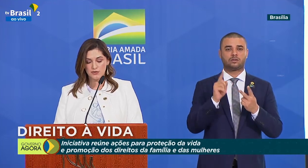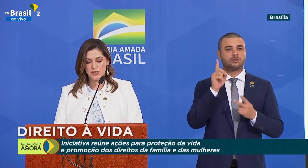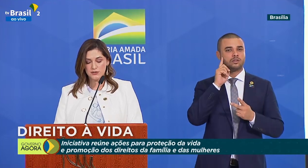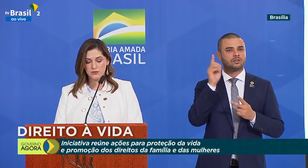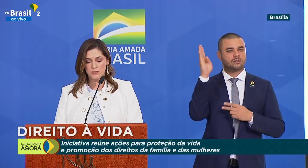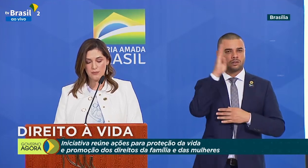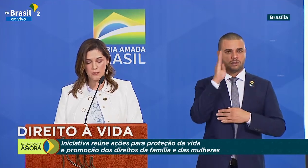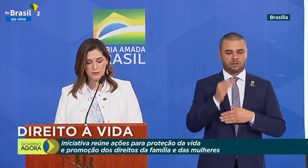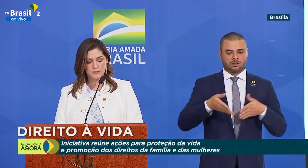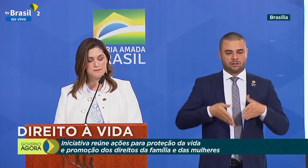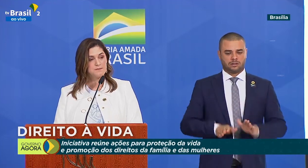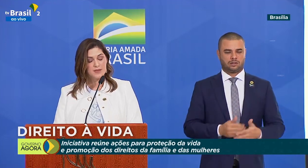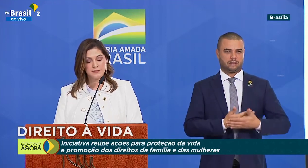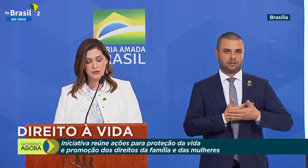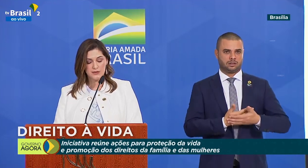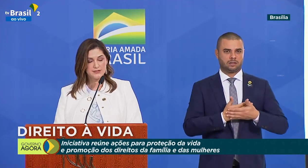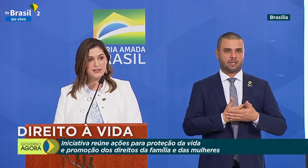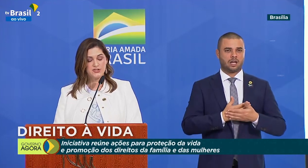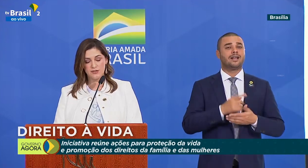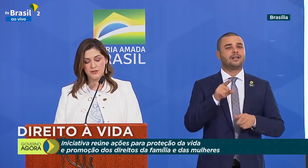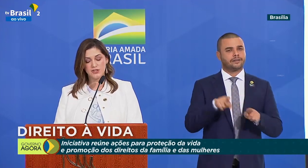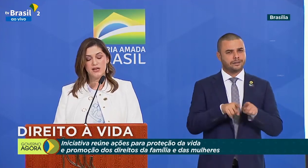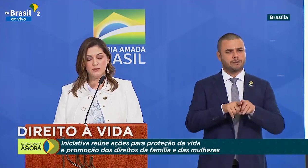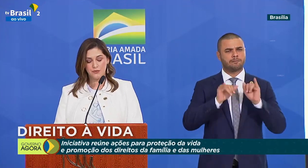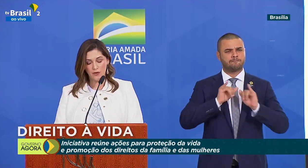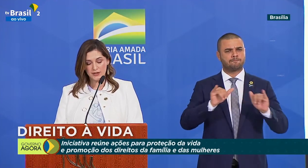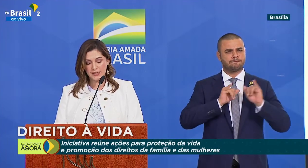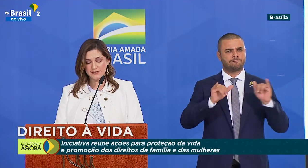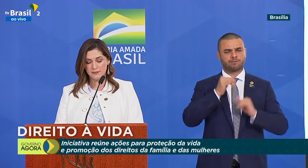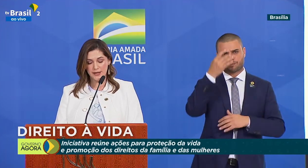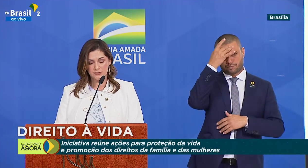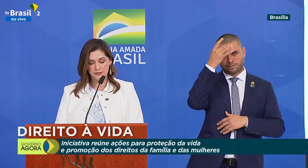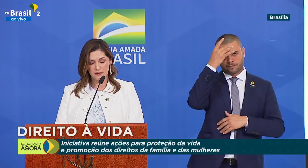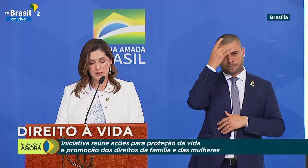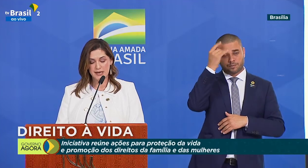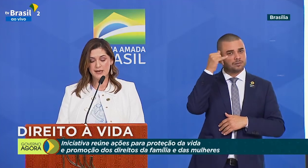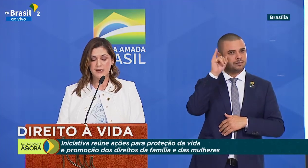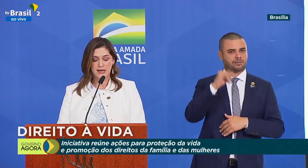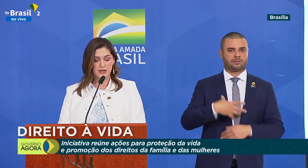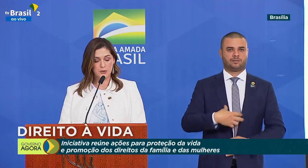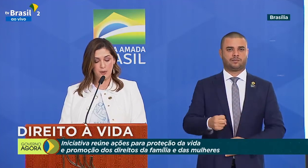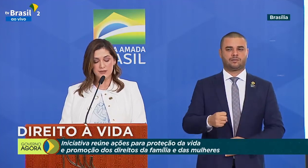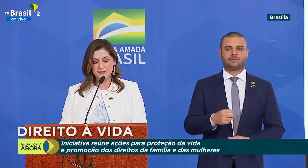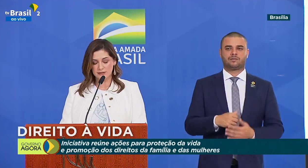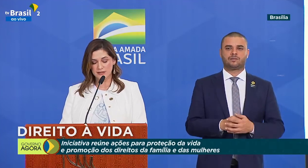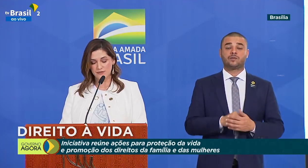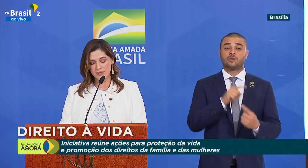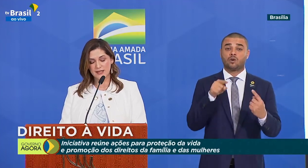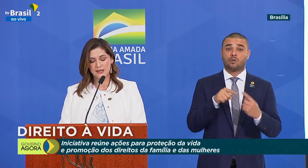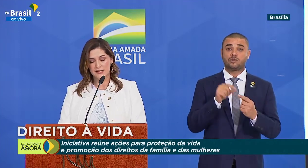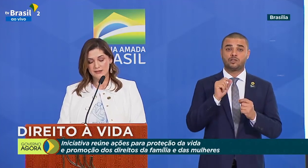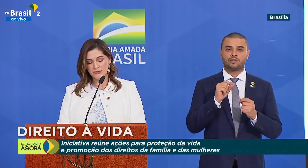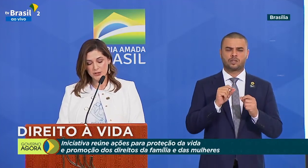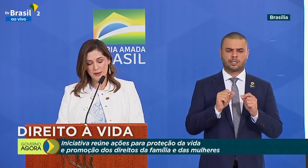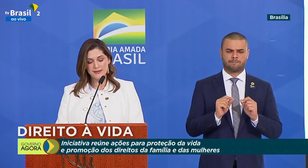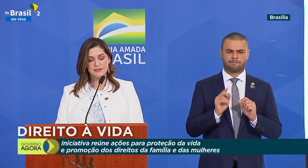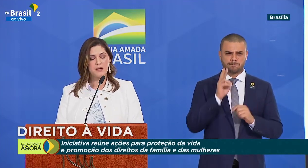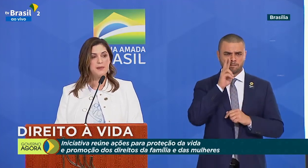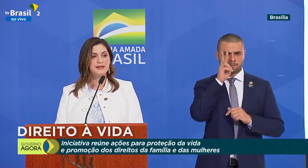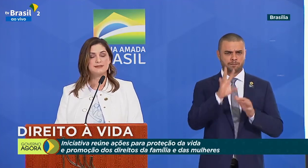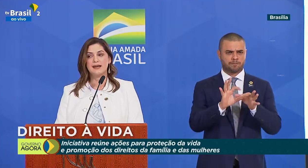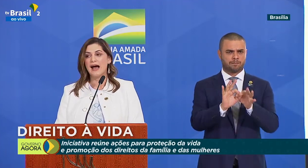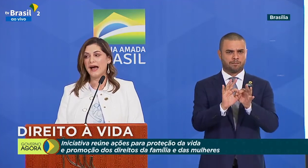sobre os riscos do aborto são iniciativas de fortalecimento da família e de proteção da vida